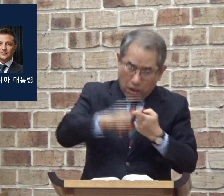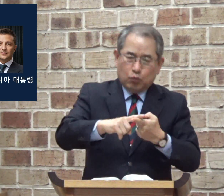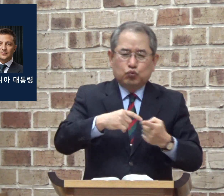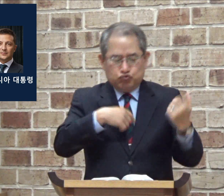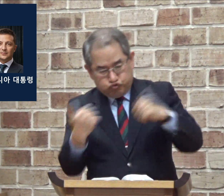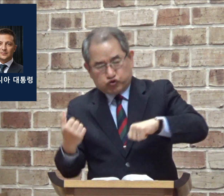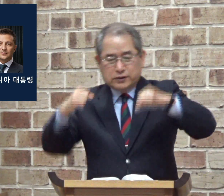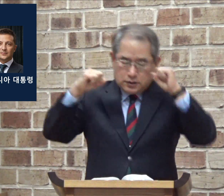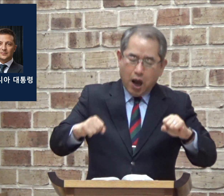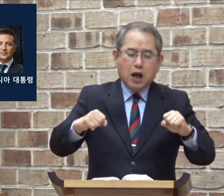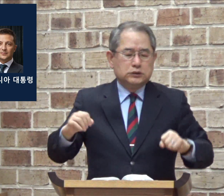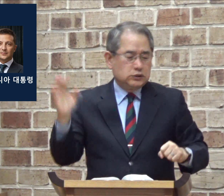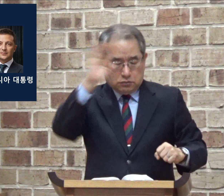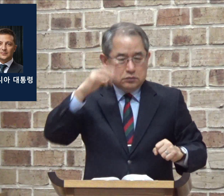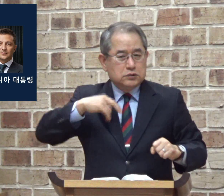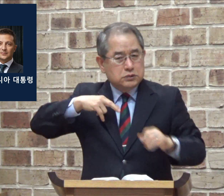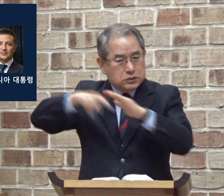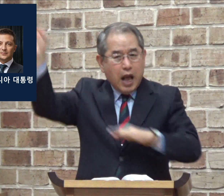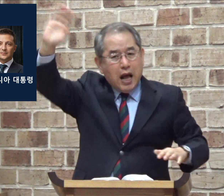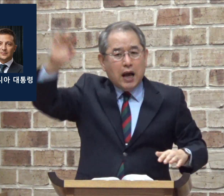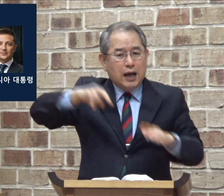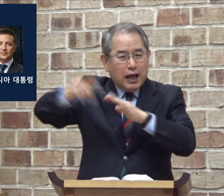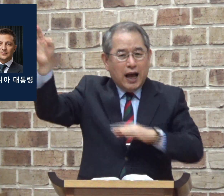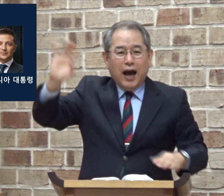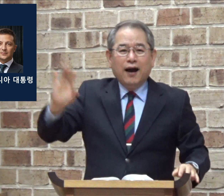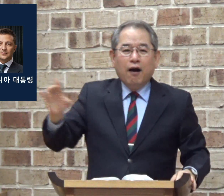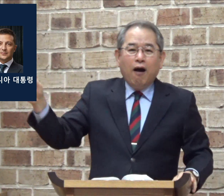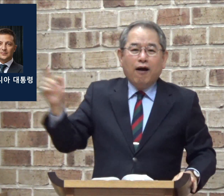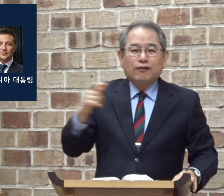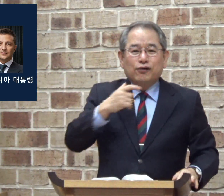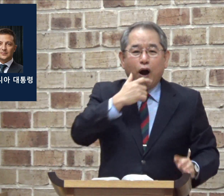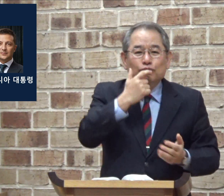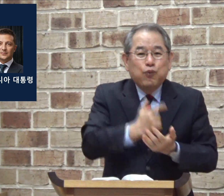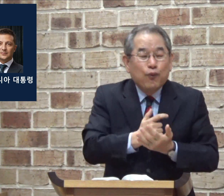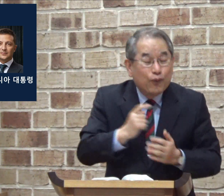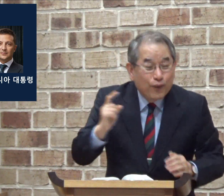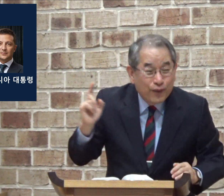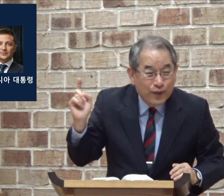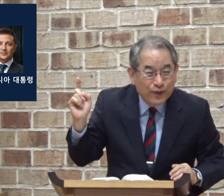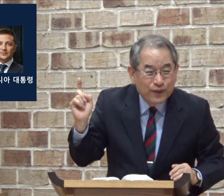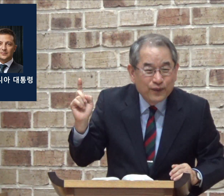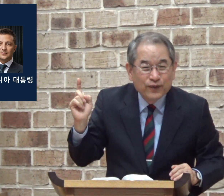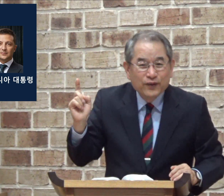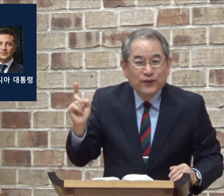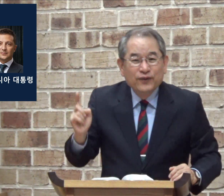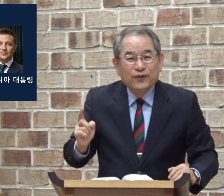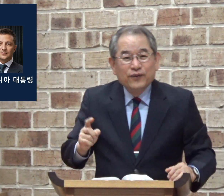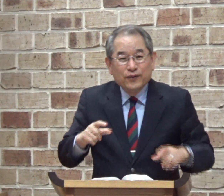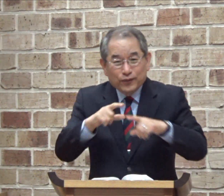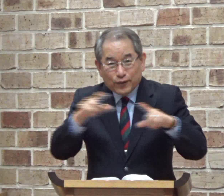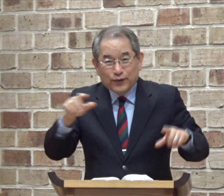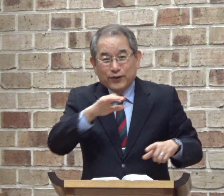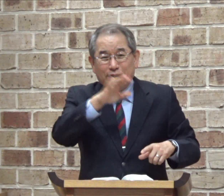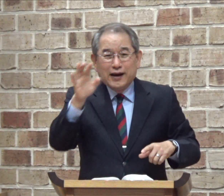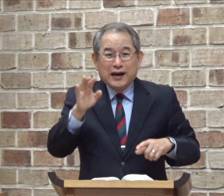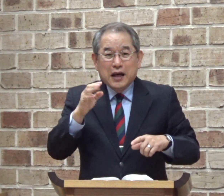숨지 않고 나라를 위해 전쟁을 막아낼 때까지 죽든지 살든지 난 내 자리를 지키겠다라고 선언해서